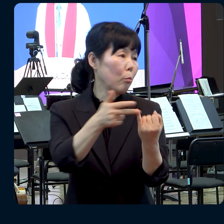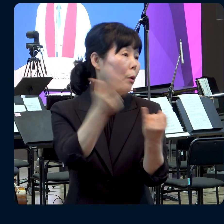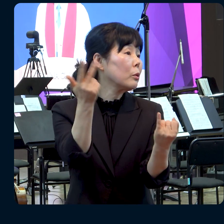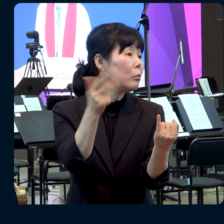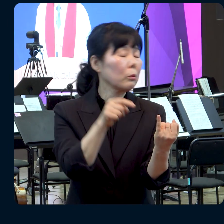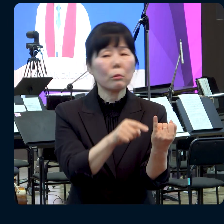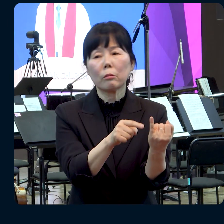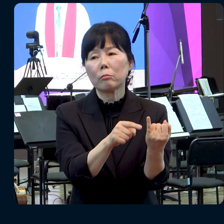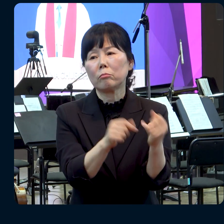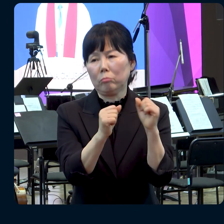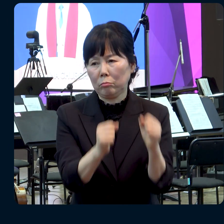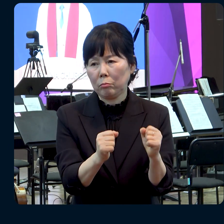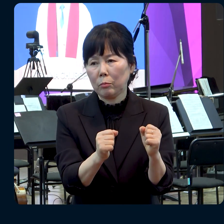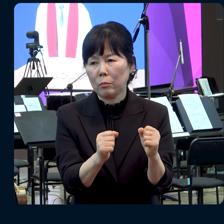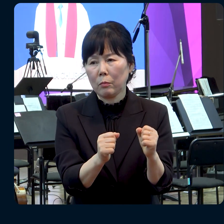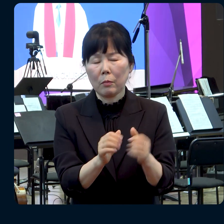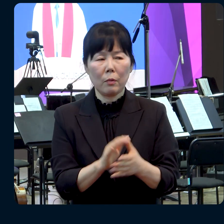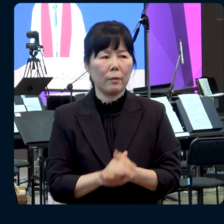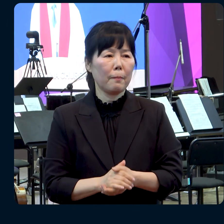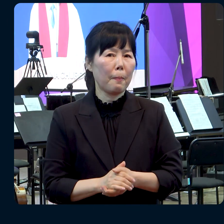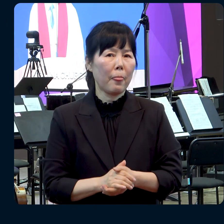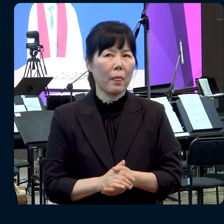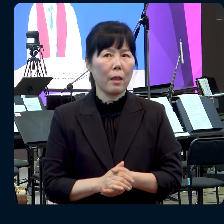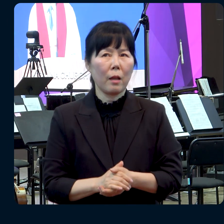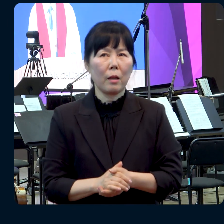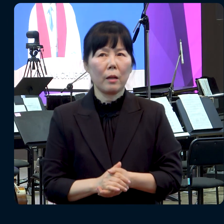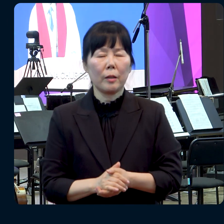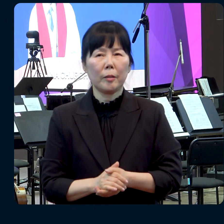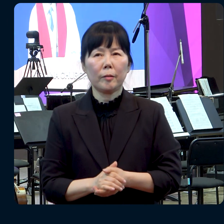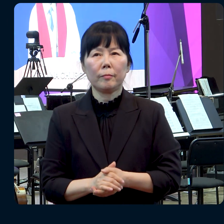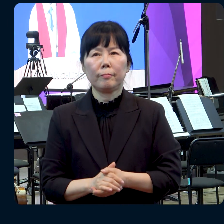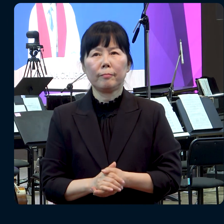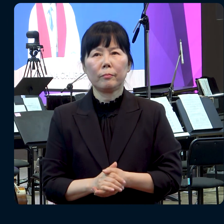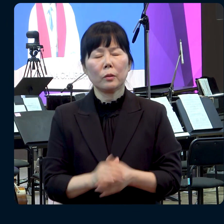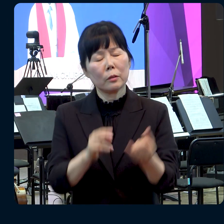비즈니스라면 그럴 수 있었을 거예요. 저 부분 되니까.